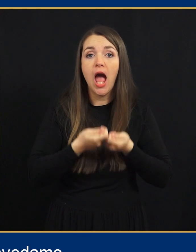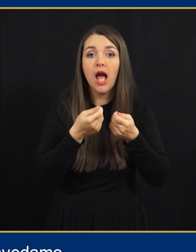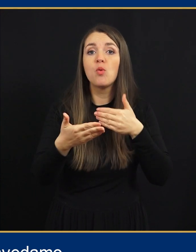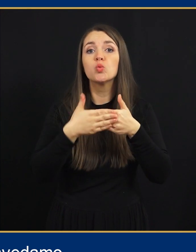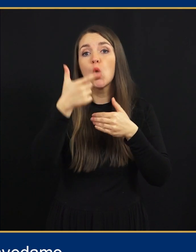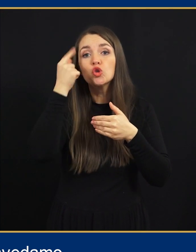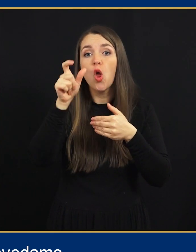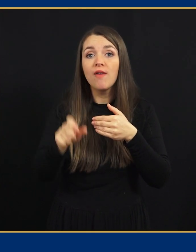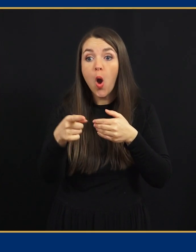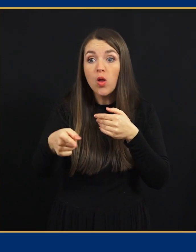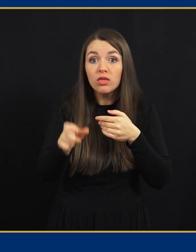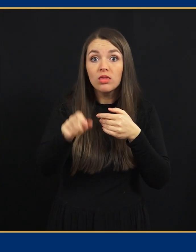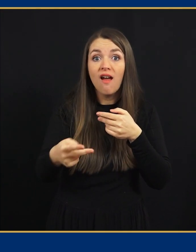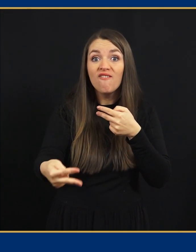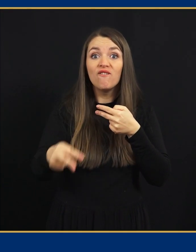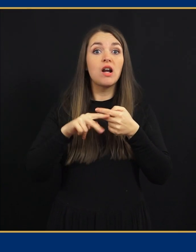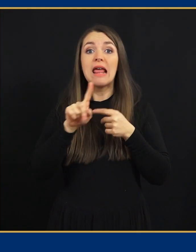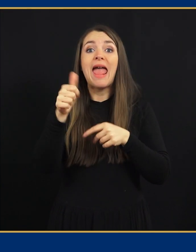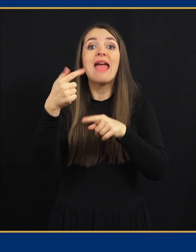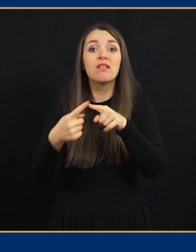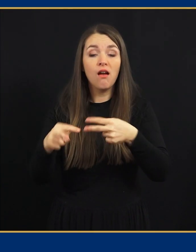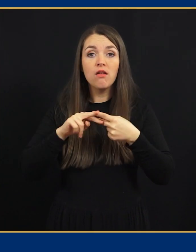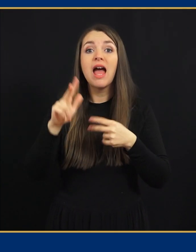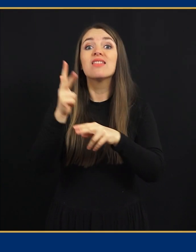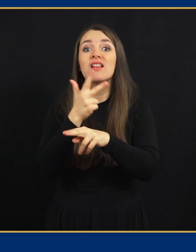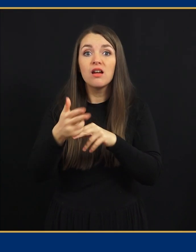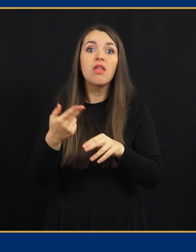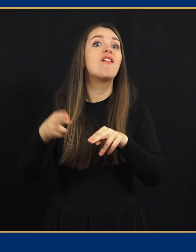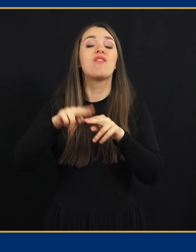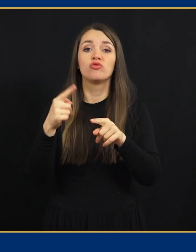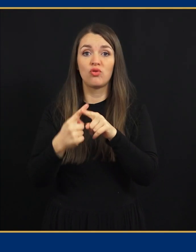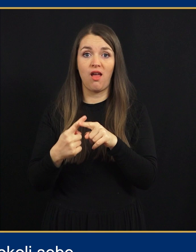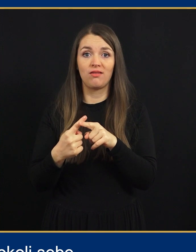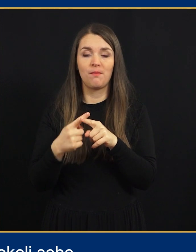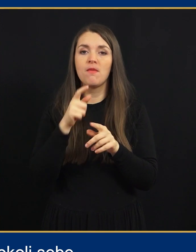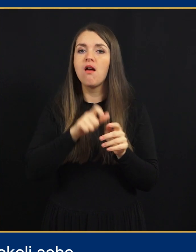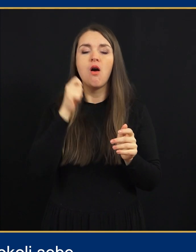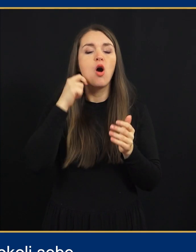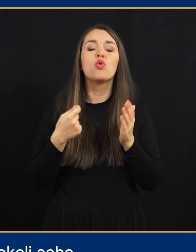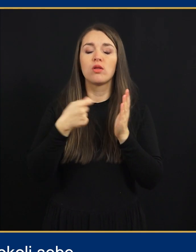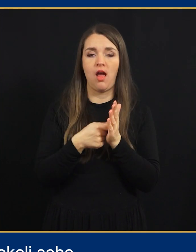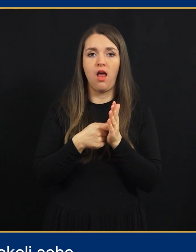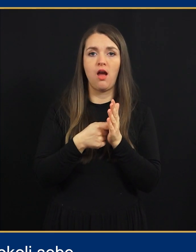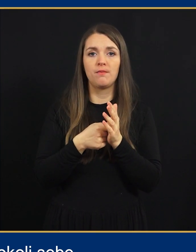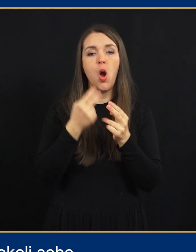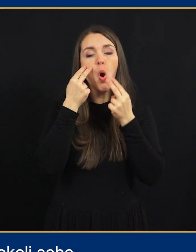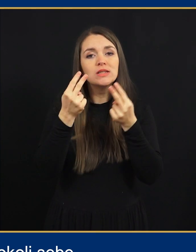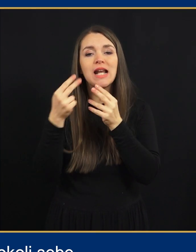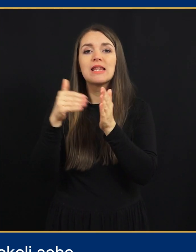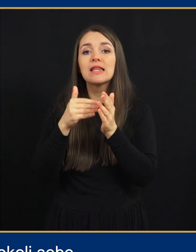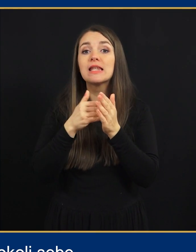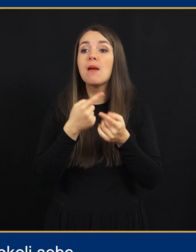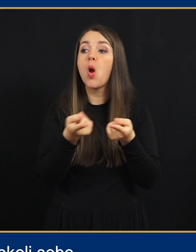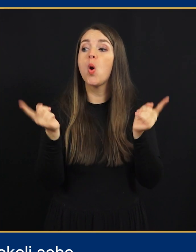vlagamo v sočloveka, on vrne ne le enkrat, trikrat, večkrat." In dodala: "Ozirati se je